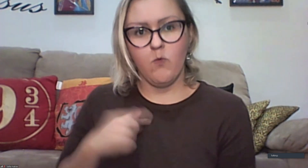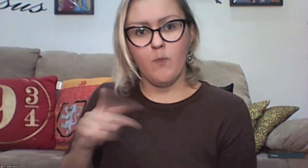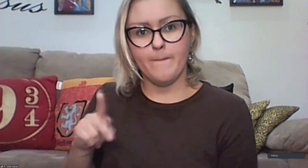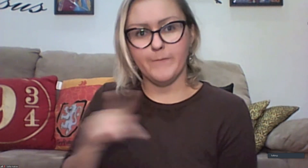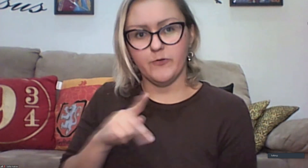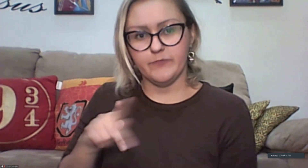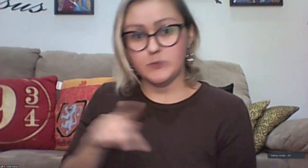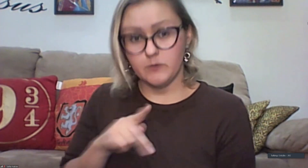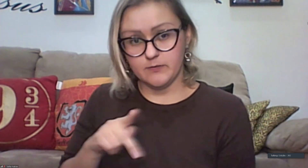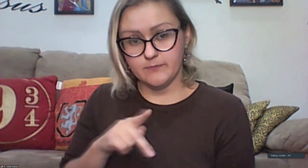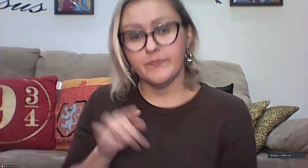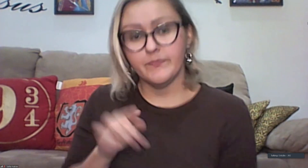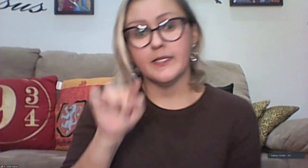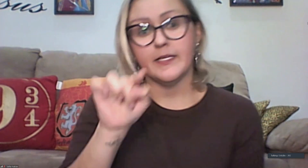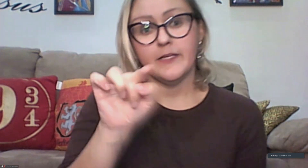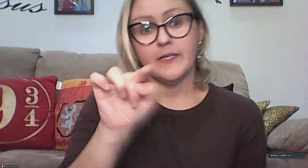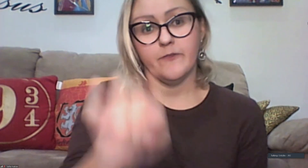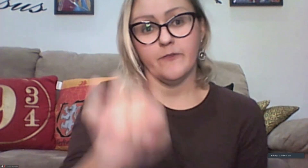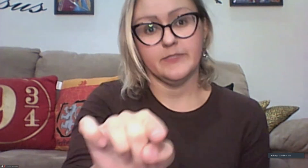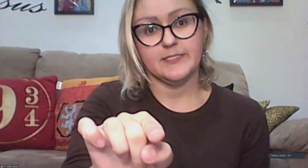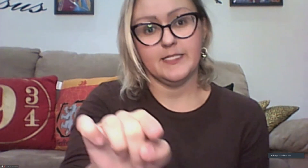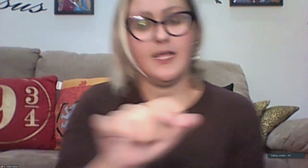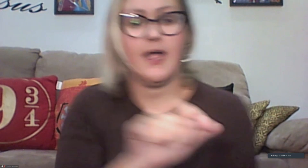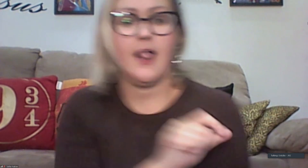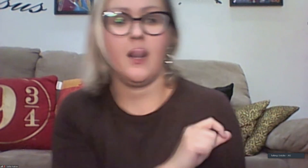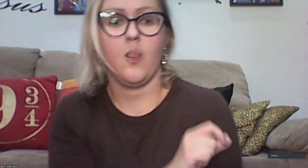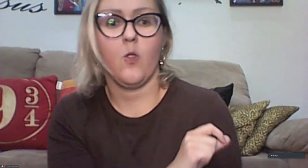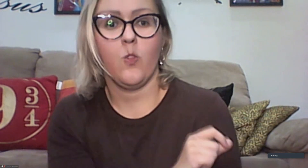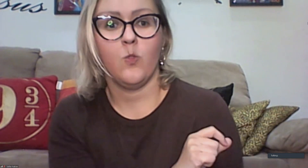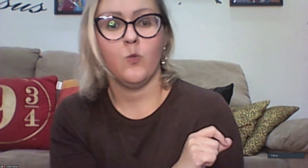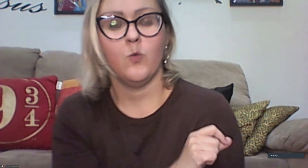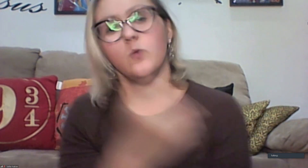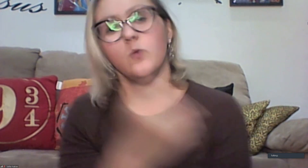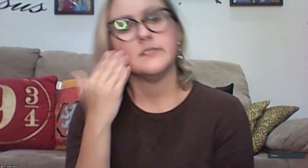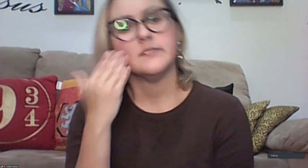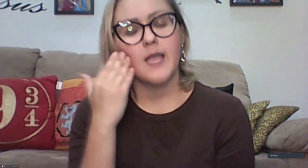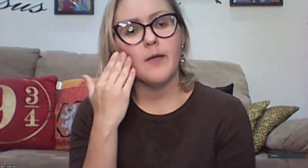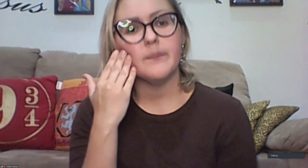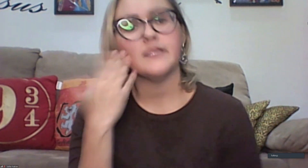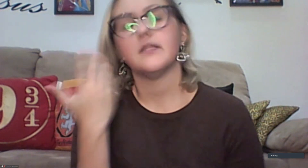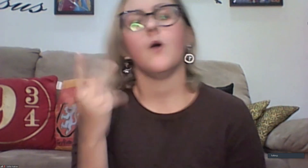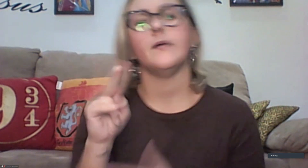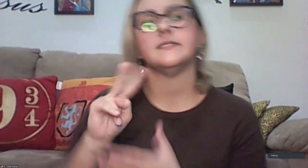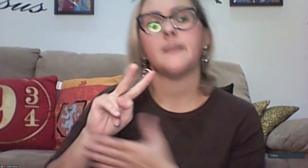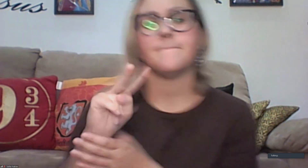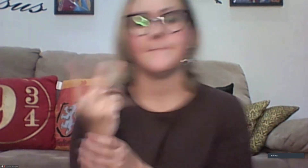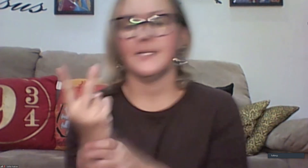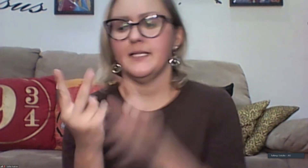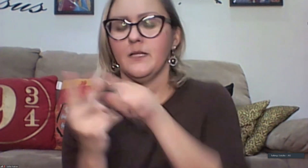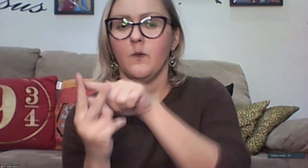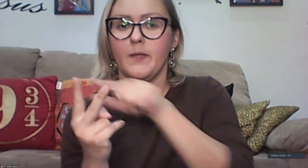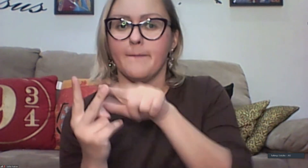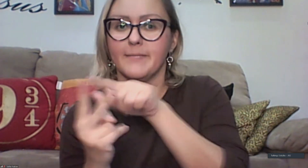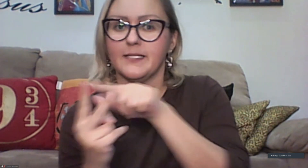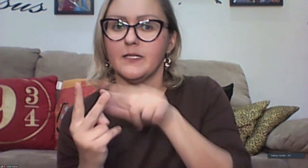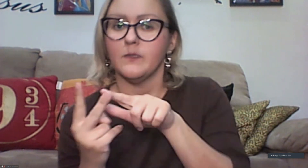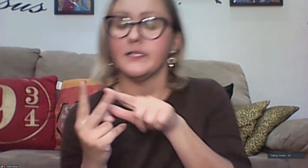é bem no comecinho, então é uma questão de troca. Eu sou professor, você é